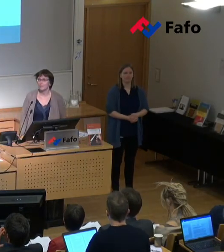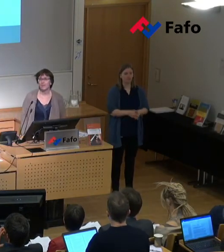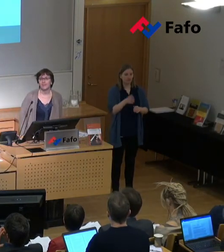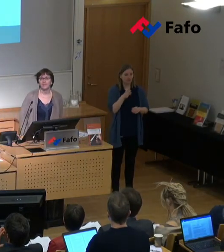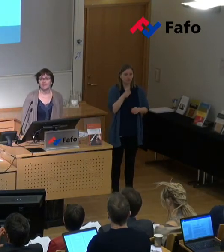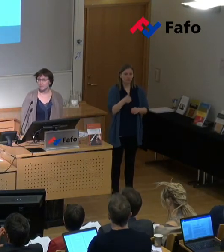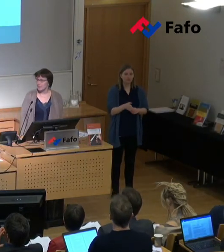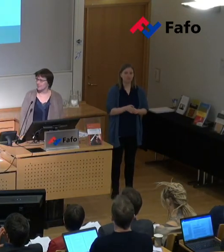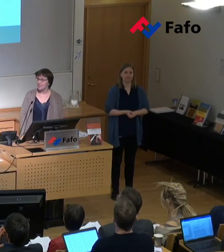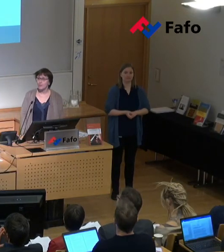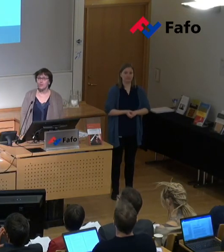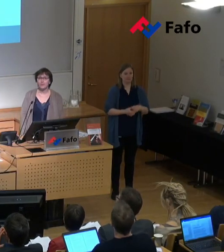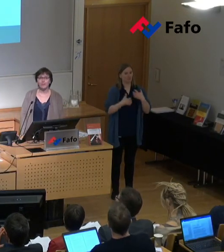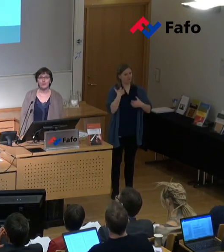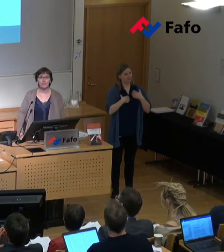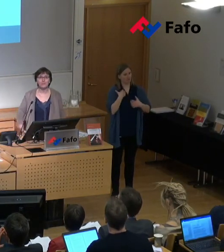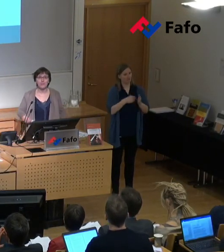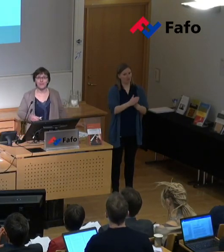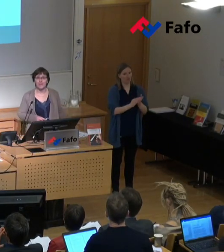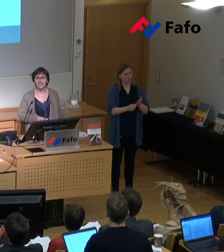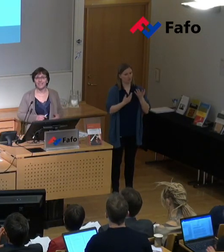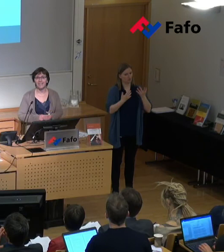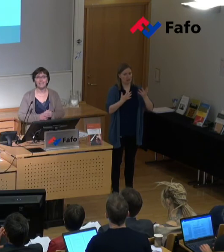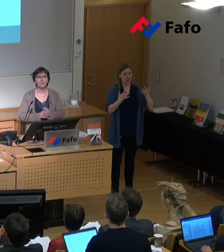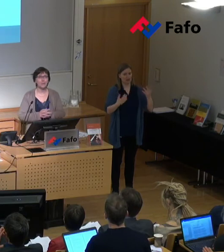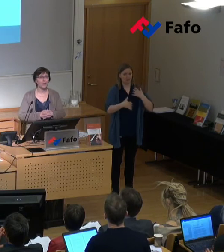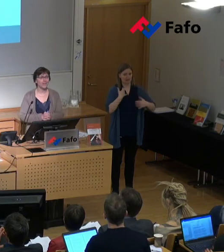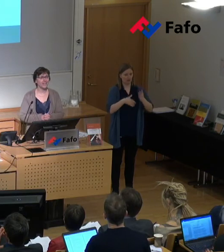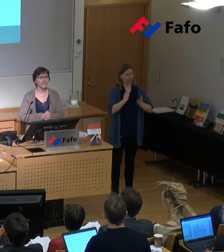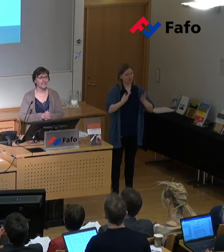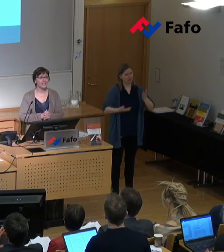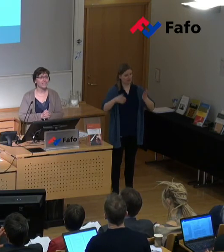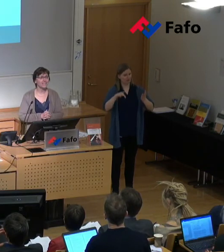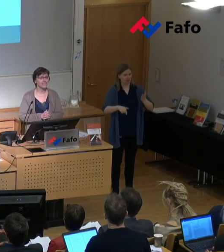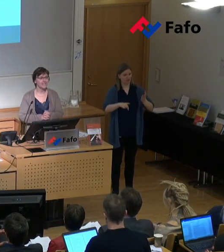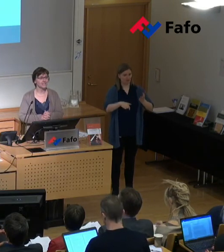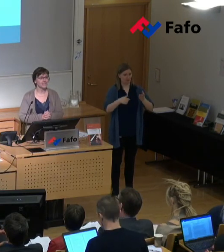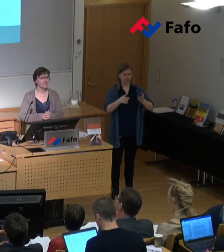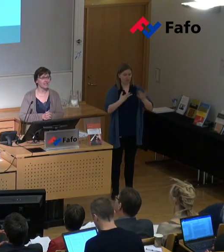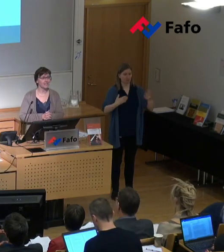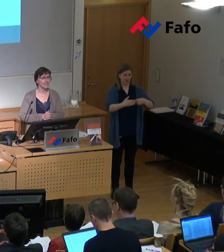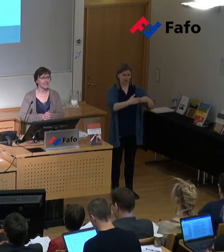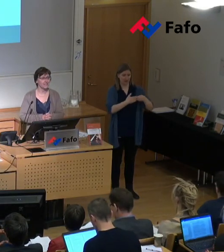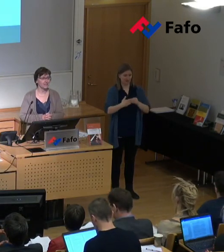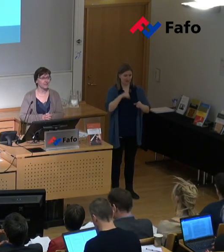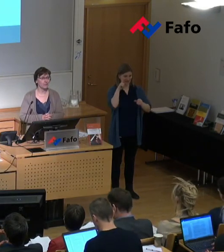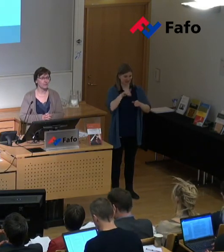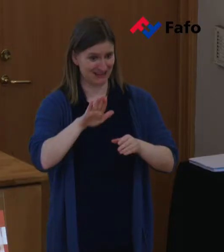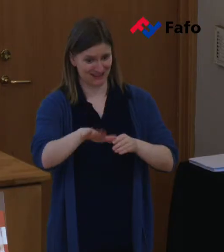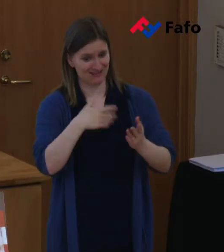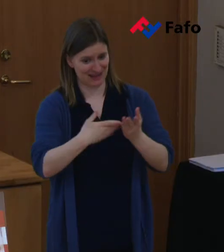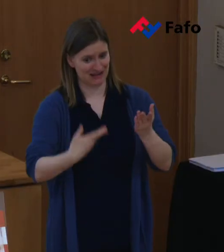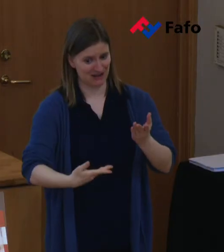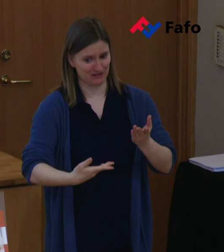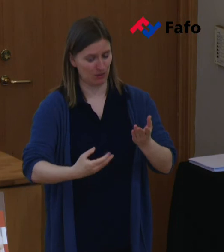Takk. Det en spennende rapport, og det mange spennende innlegg, og mange er enige i. Lines innlegg